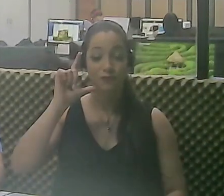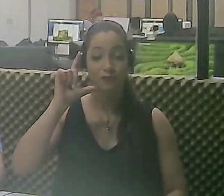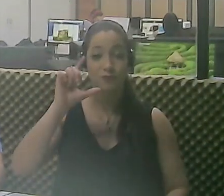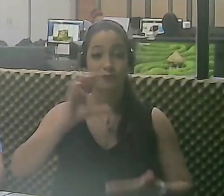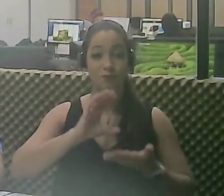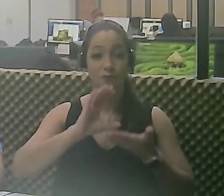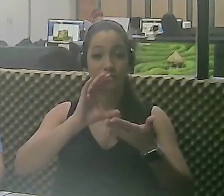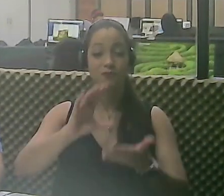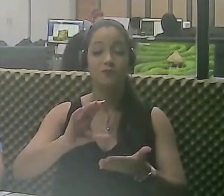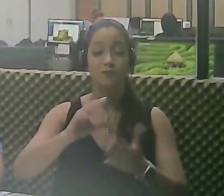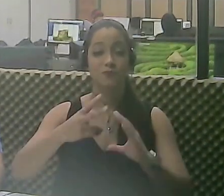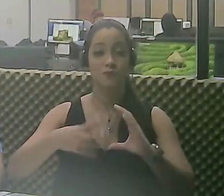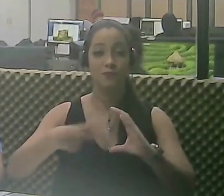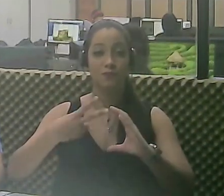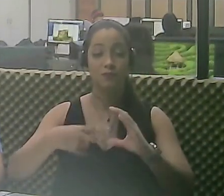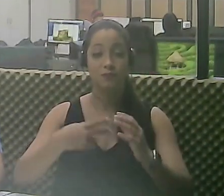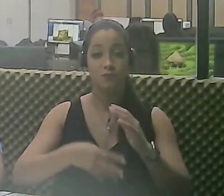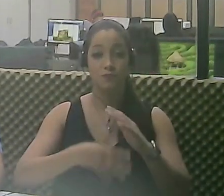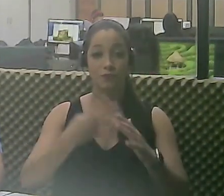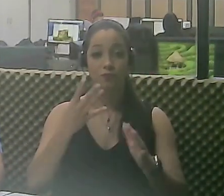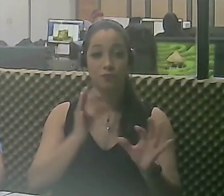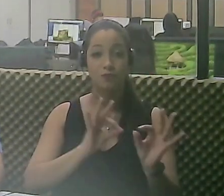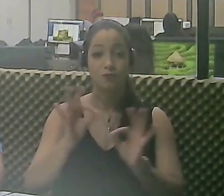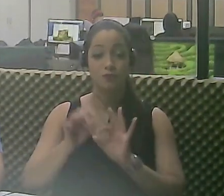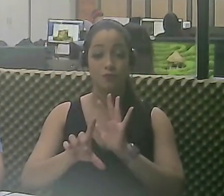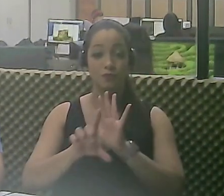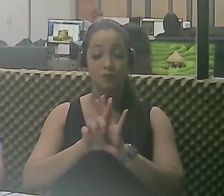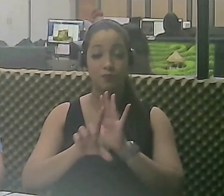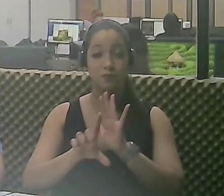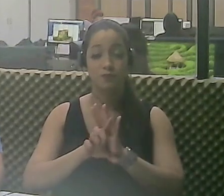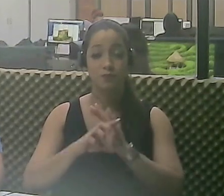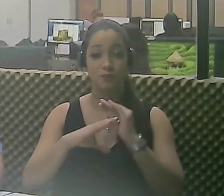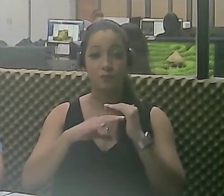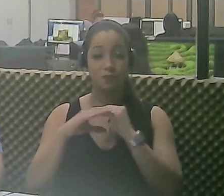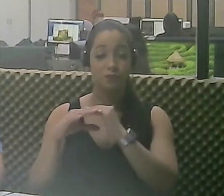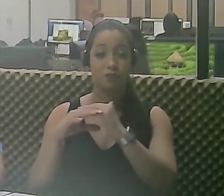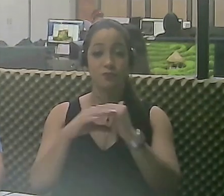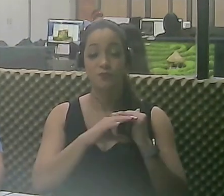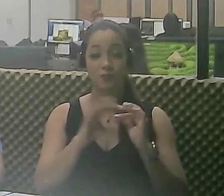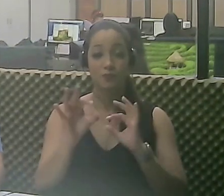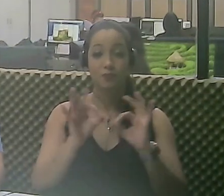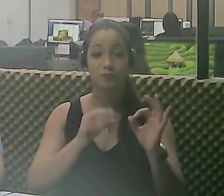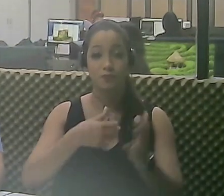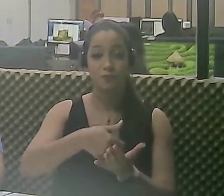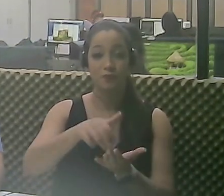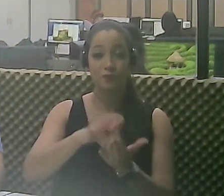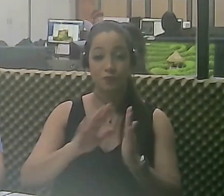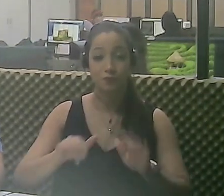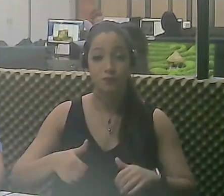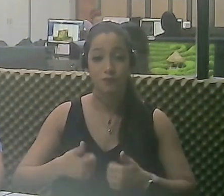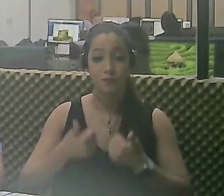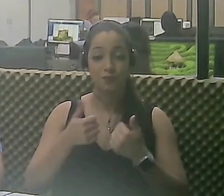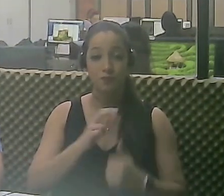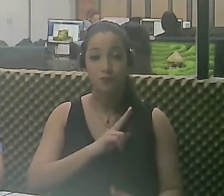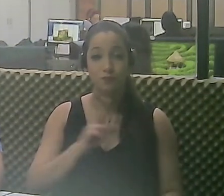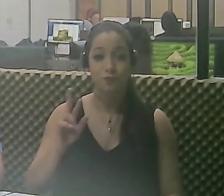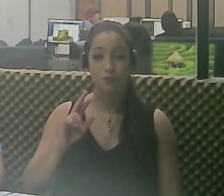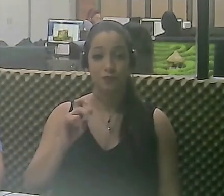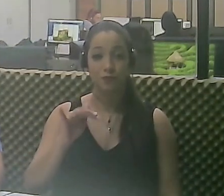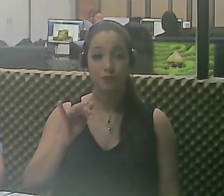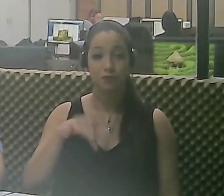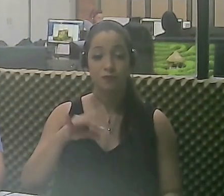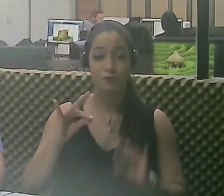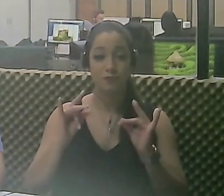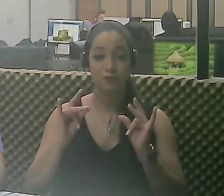para a Câmara Municipal de 4 projetos de lei que vão estabelecer o programa de recuperação fiscal chamado de Refim